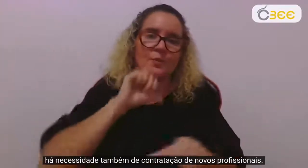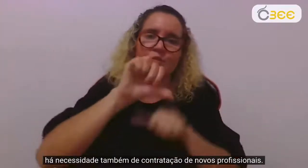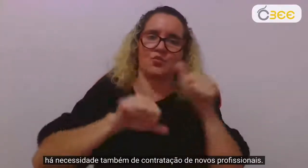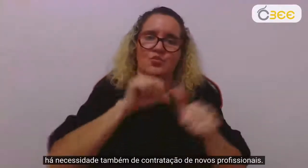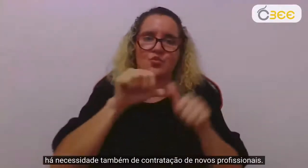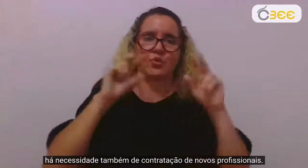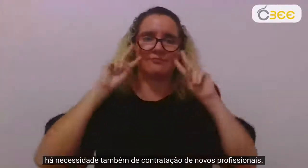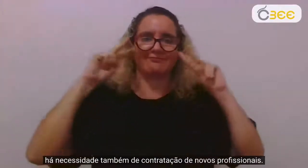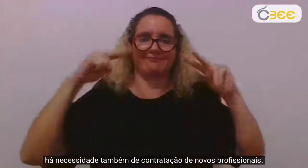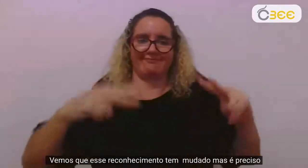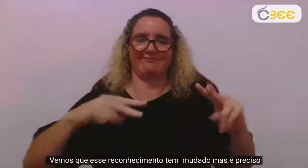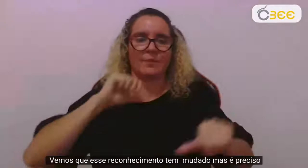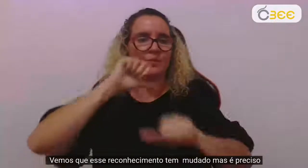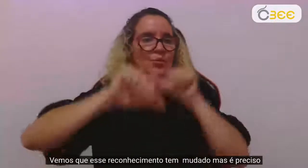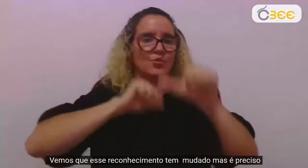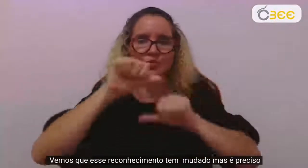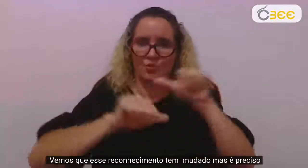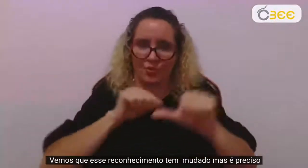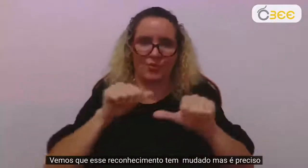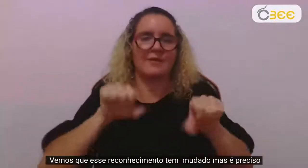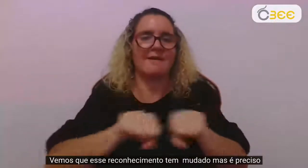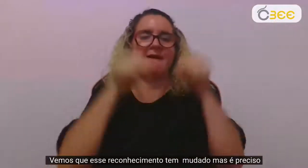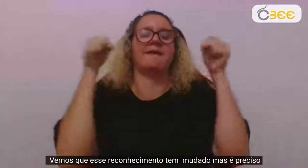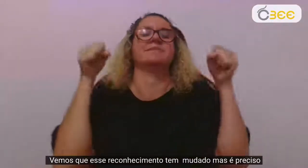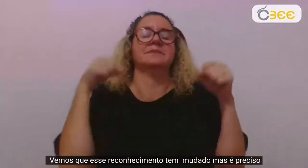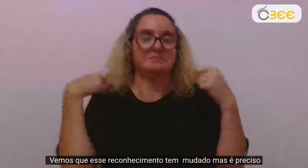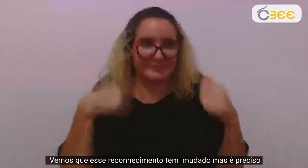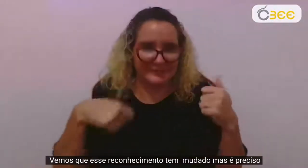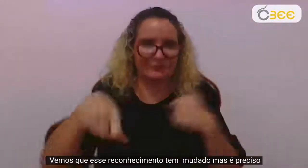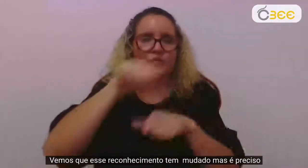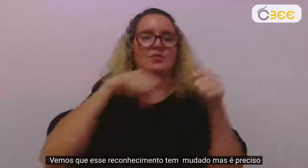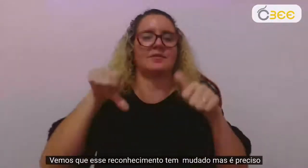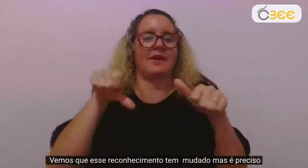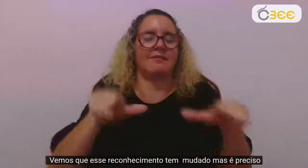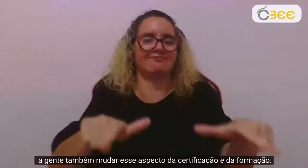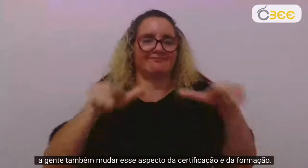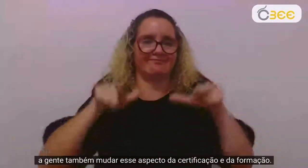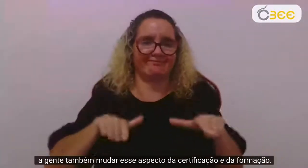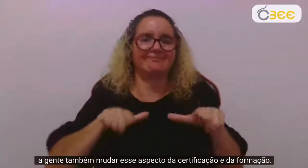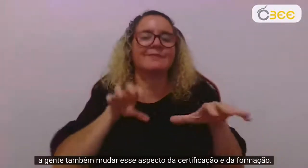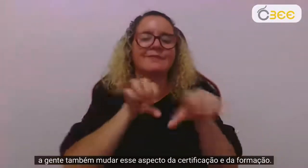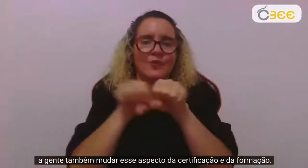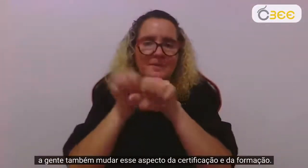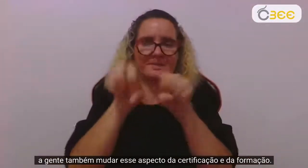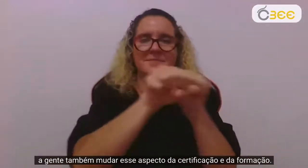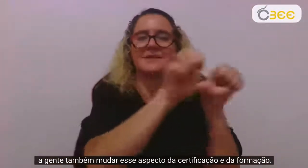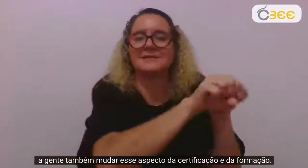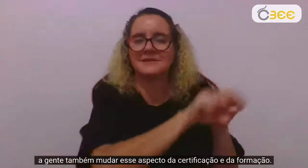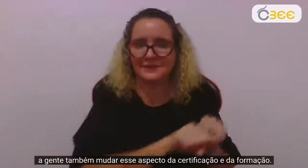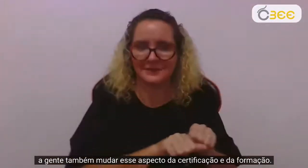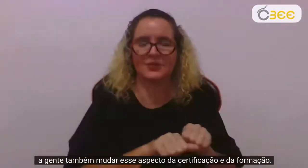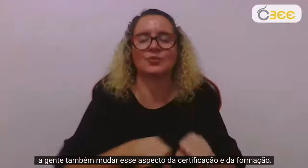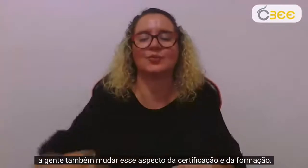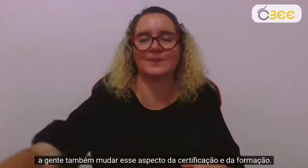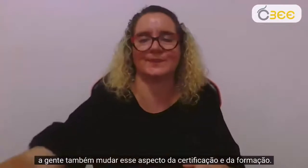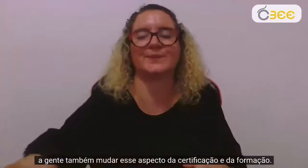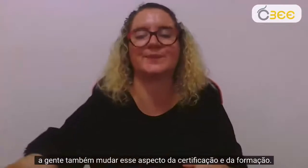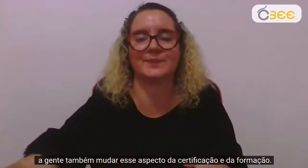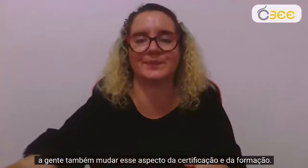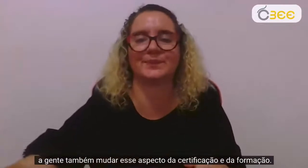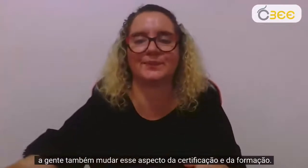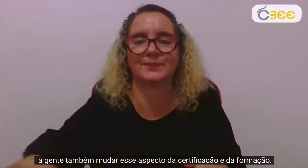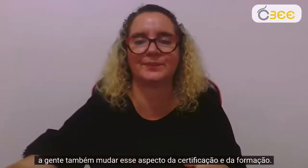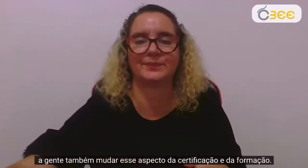novos profissionais. Vemos que esse reconhecimento tem mudado, mas é preciso a gente também mudar esse aspecto da certificação